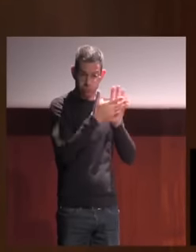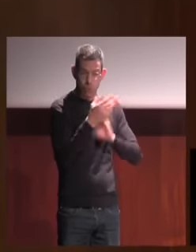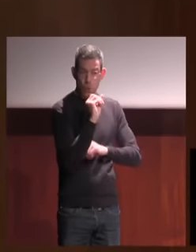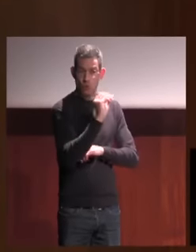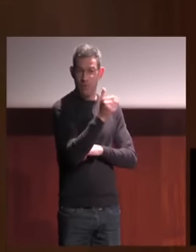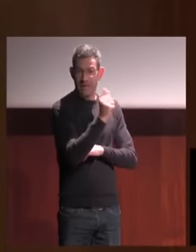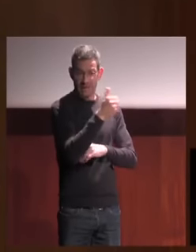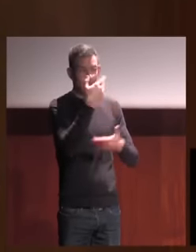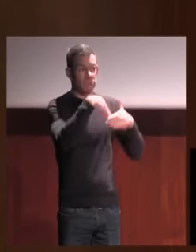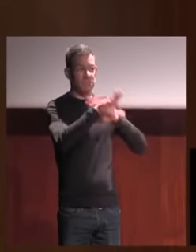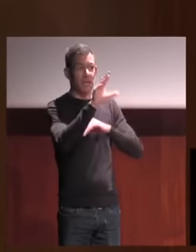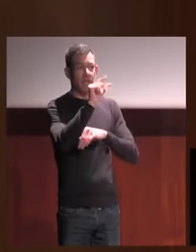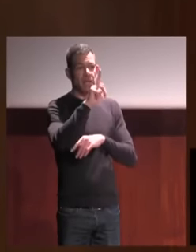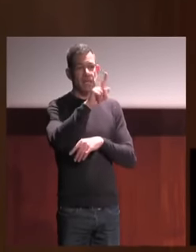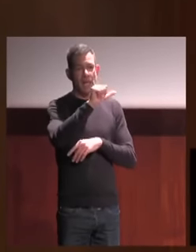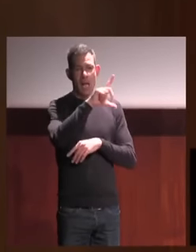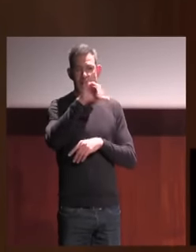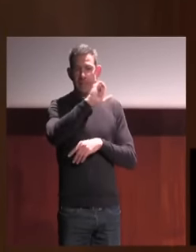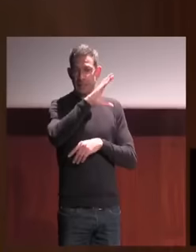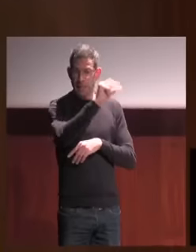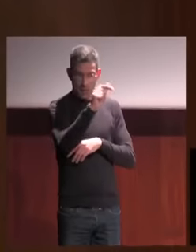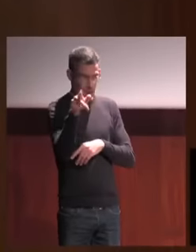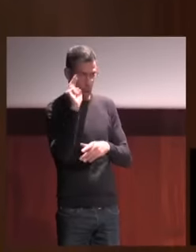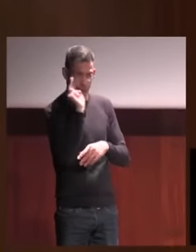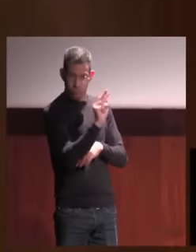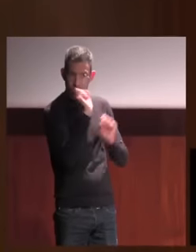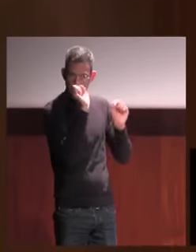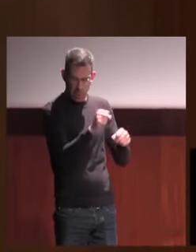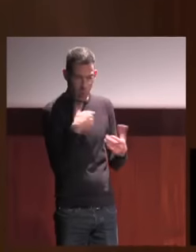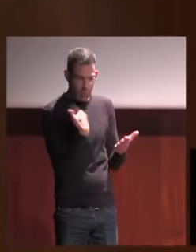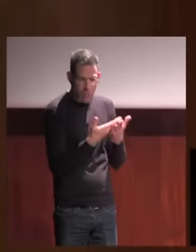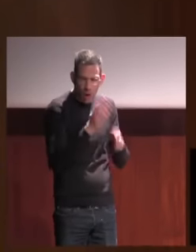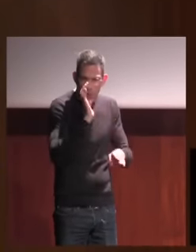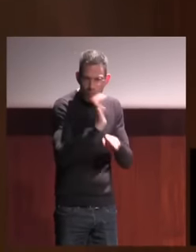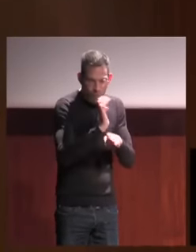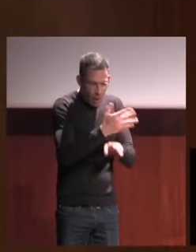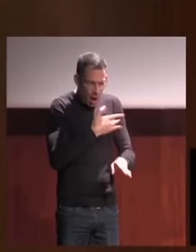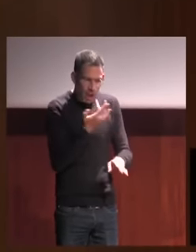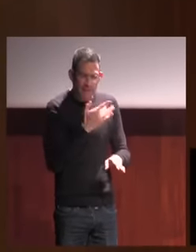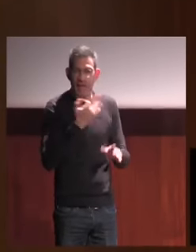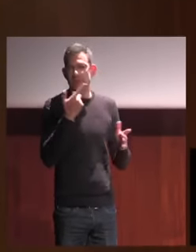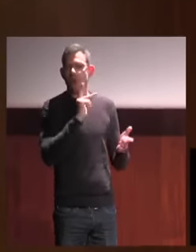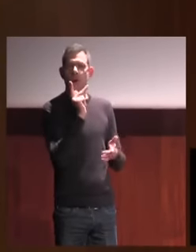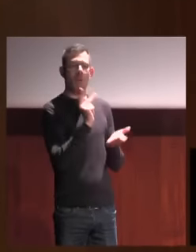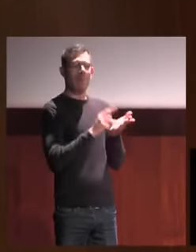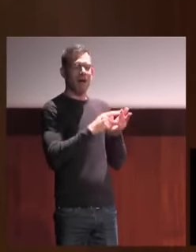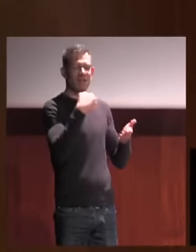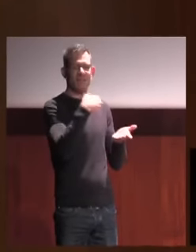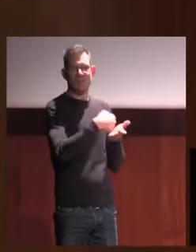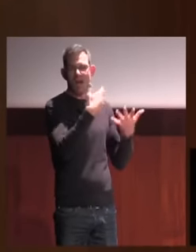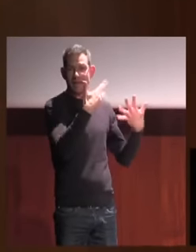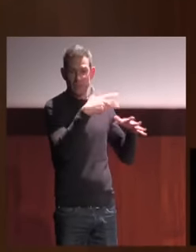précieux témoignage de l'état de la langue des signes française dans le Paris de la fin du XVIIIe siècle.